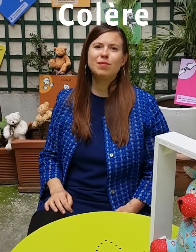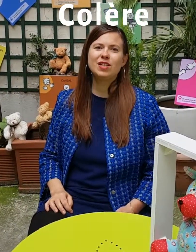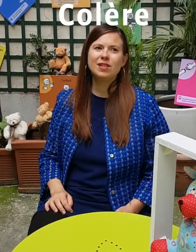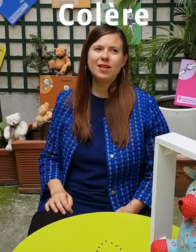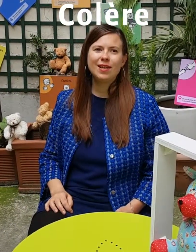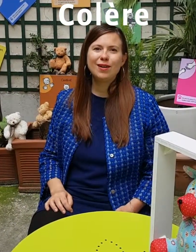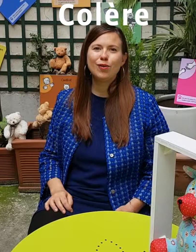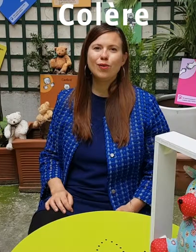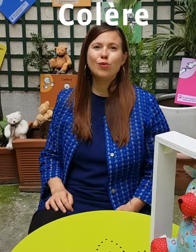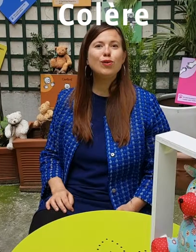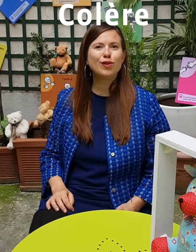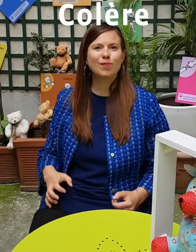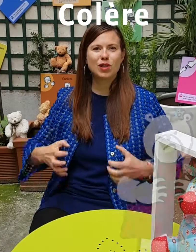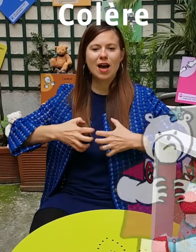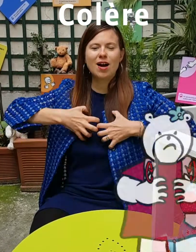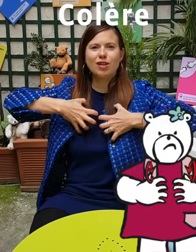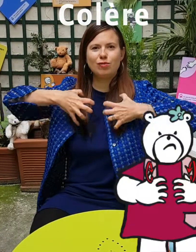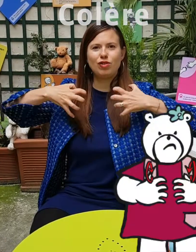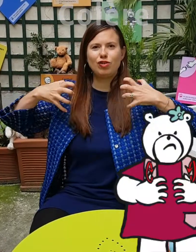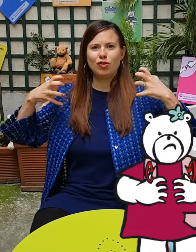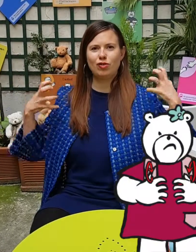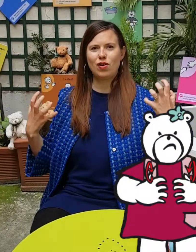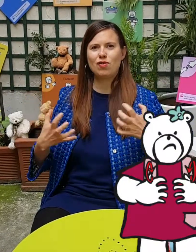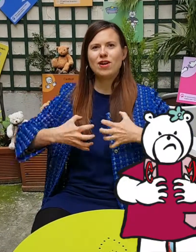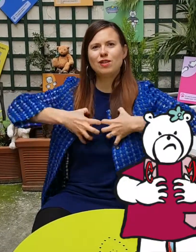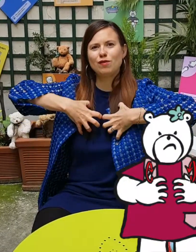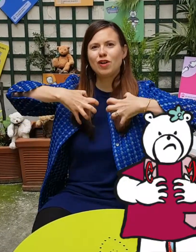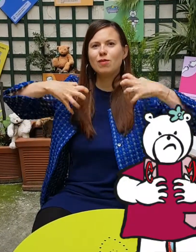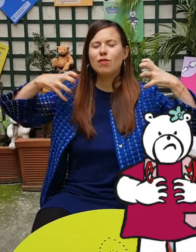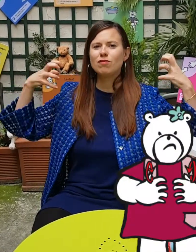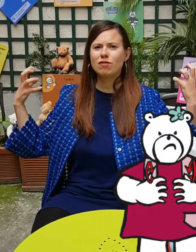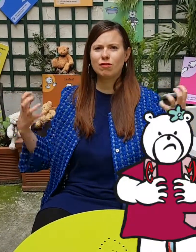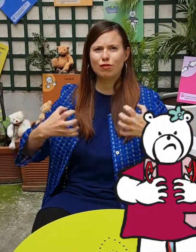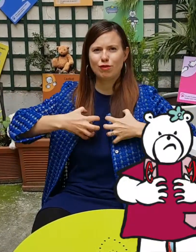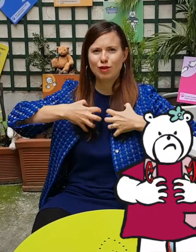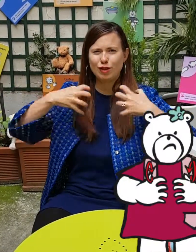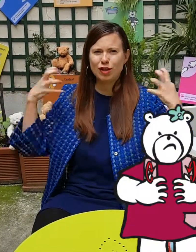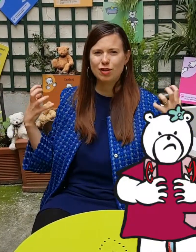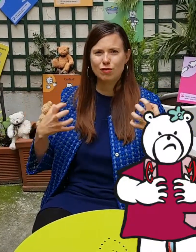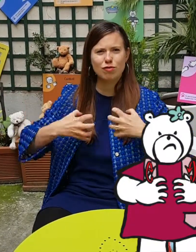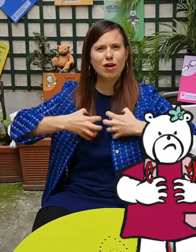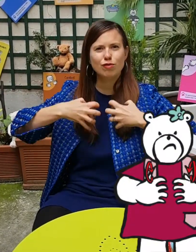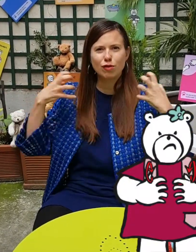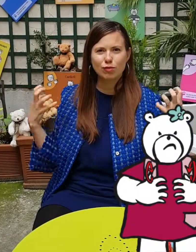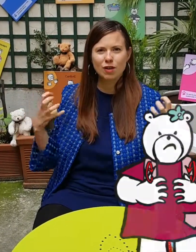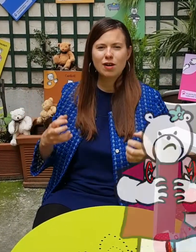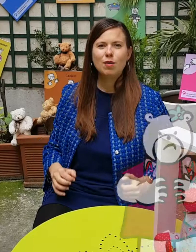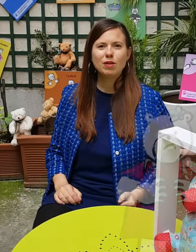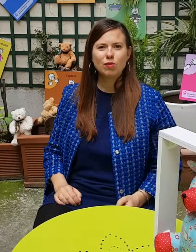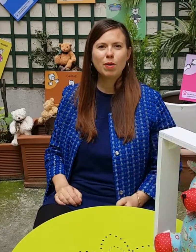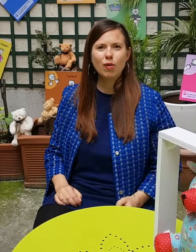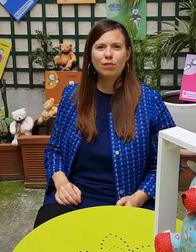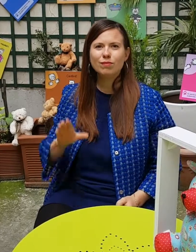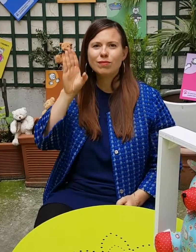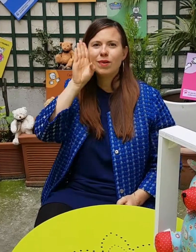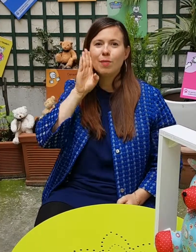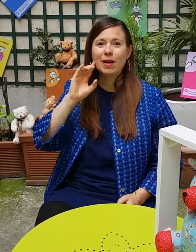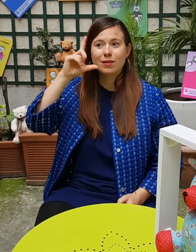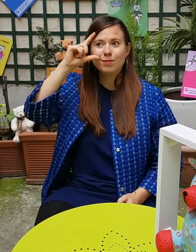imaginez Hulk qui arrache son t-shirt. La colère,'est vraiment... J'étais très en colère aujourd'hui parce que maman est partie.